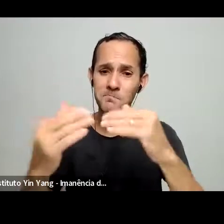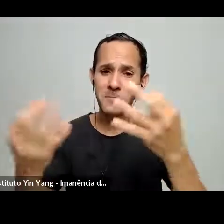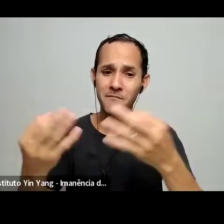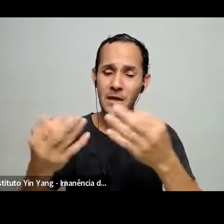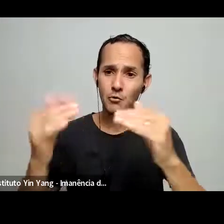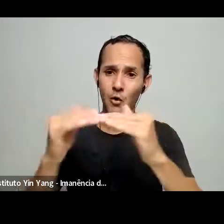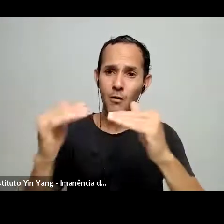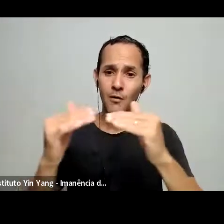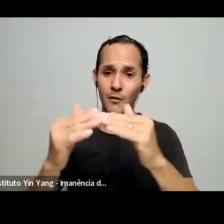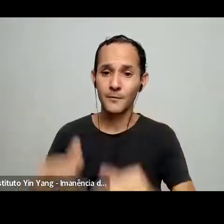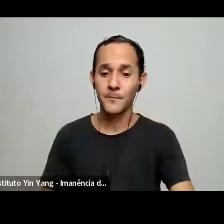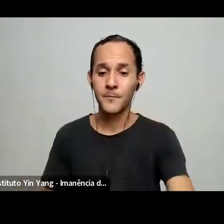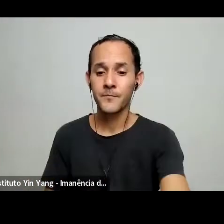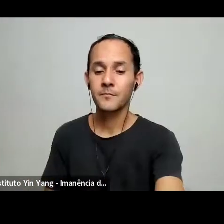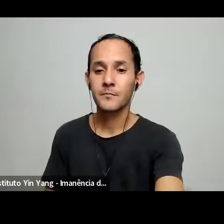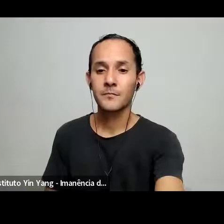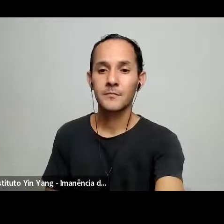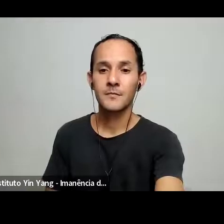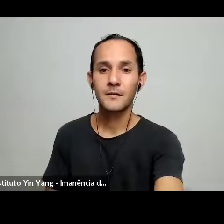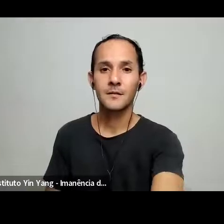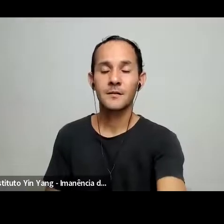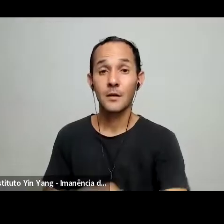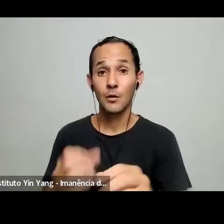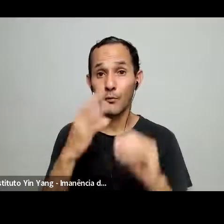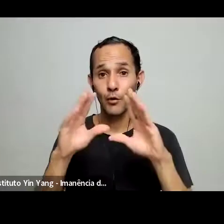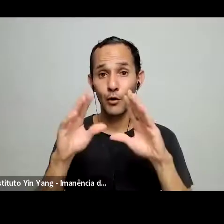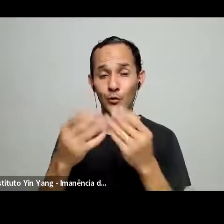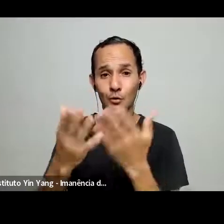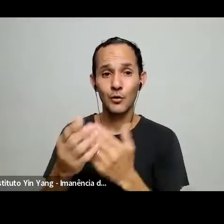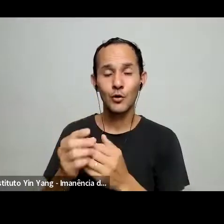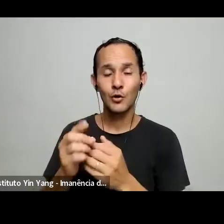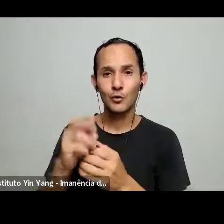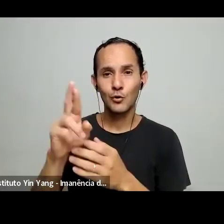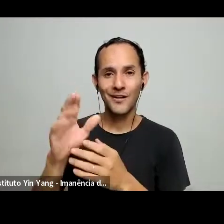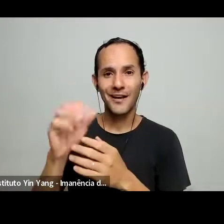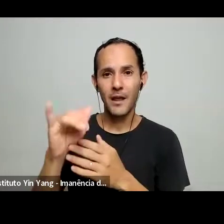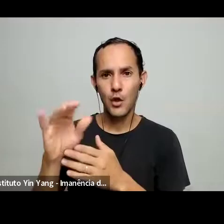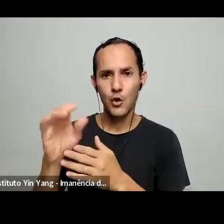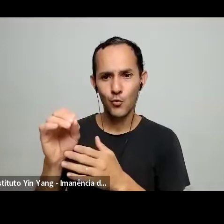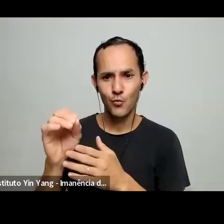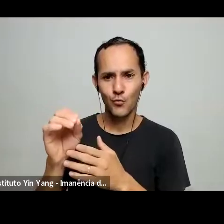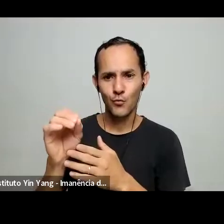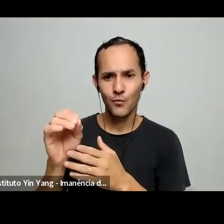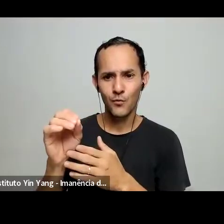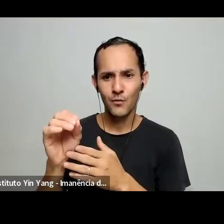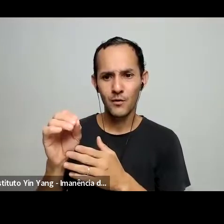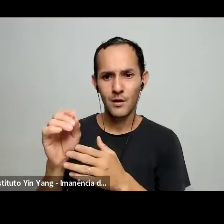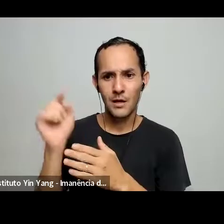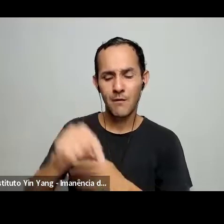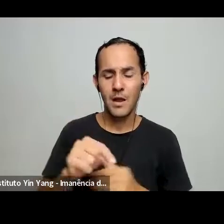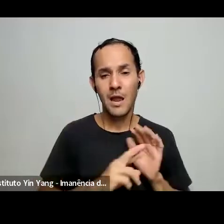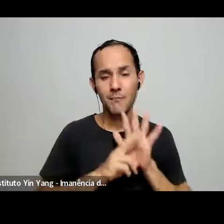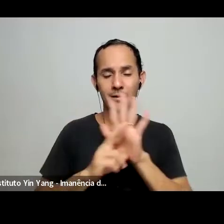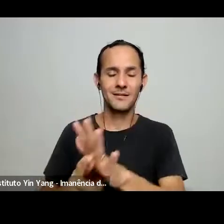mesmo, tá? E boa noite também aí ao Dr. Caio Portela, que está, né, representando a